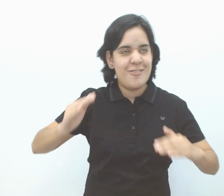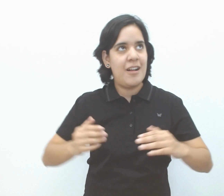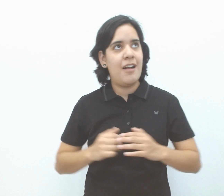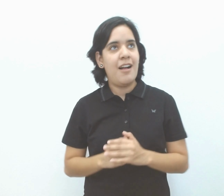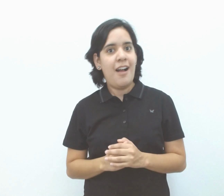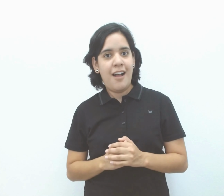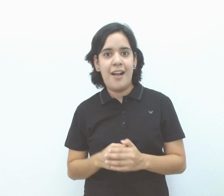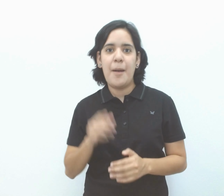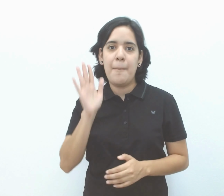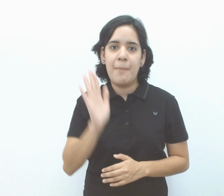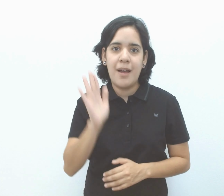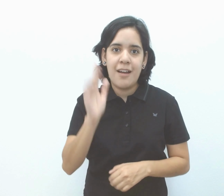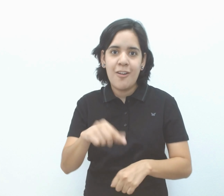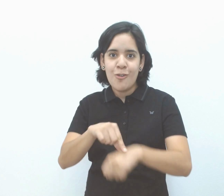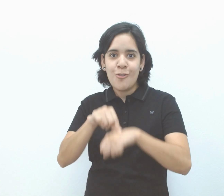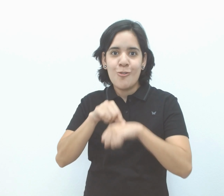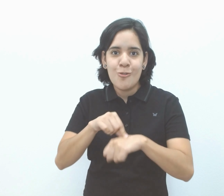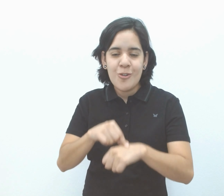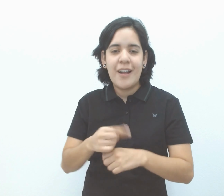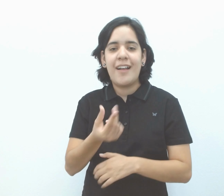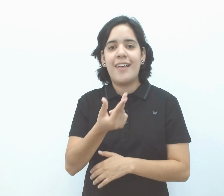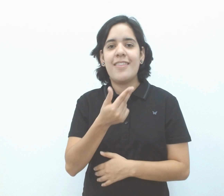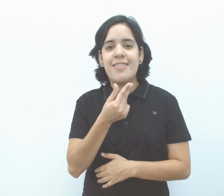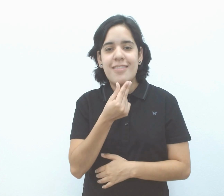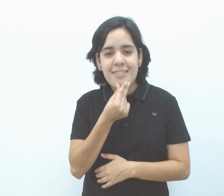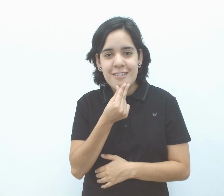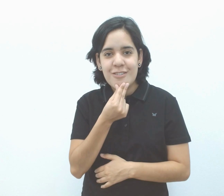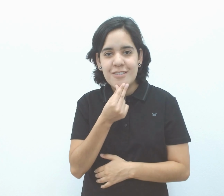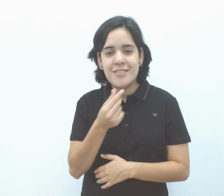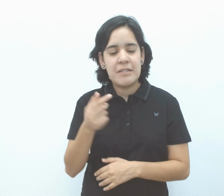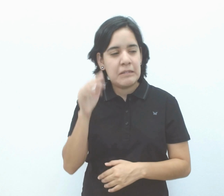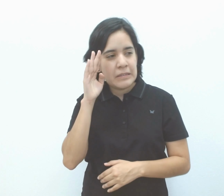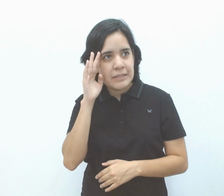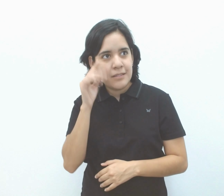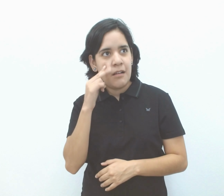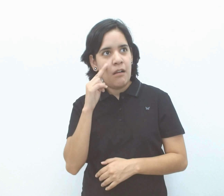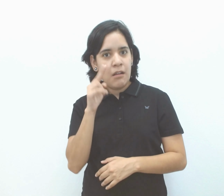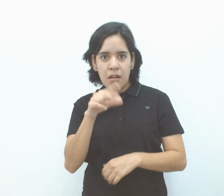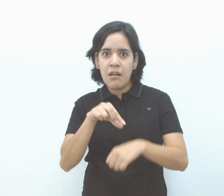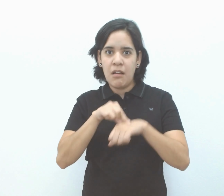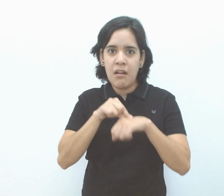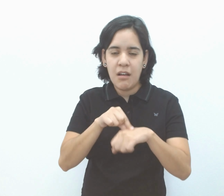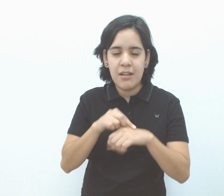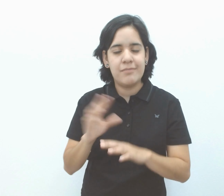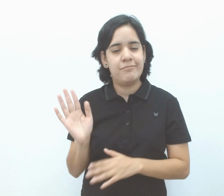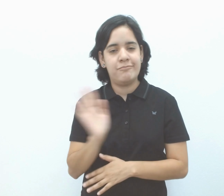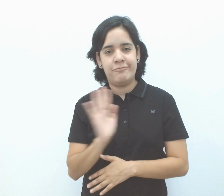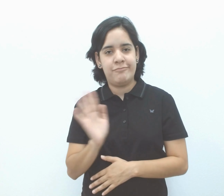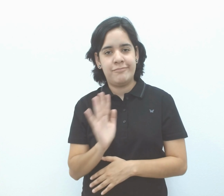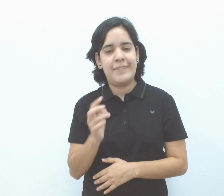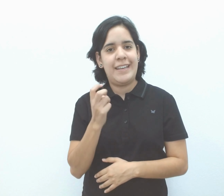muy vívido, es algo muy claro y para ellos es difícil comprender que eso no es real. Y algo importante de mencionar, Moni, es que esto es